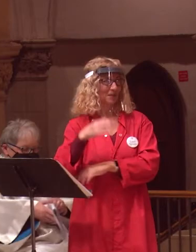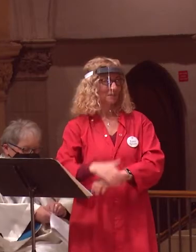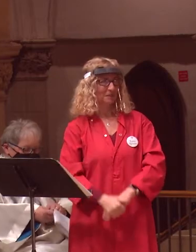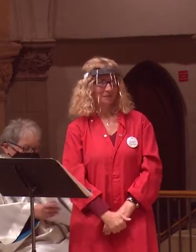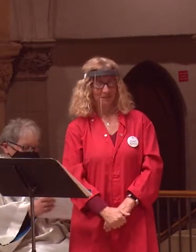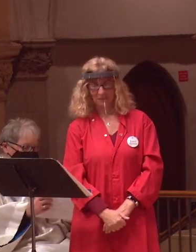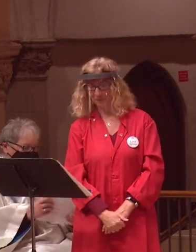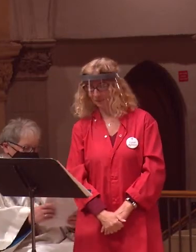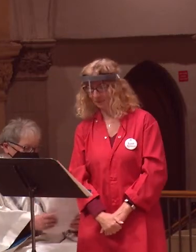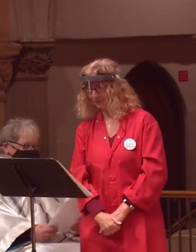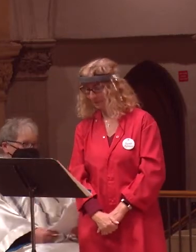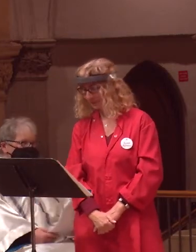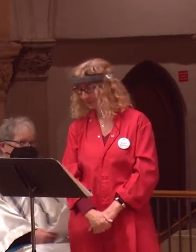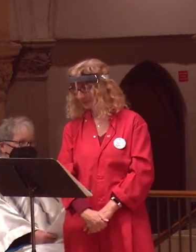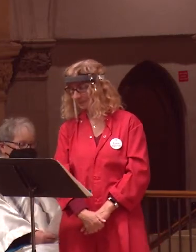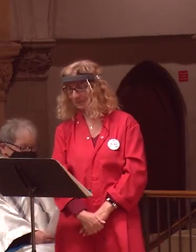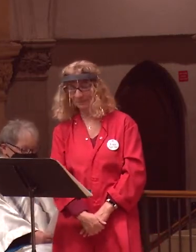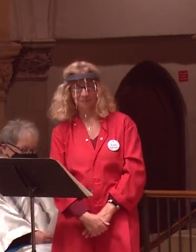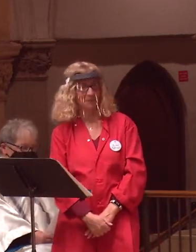Sally?